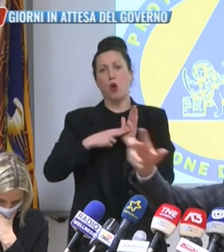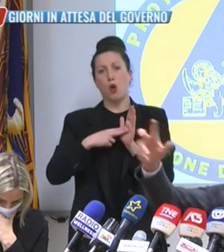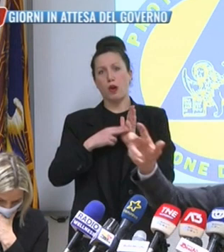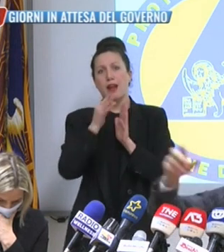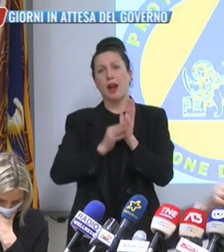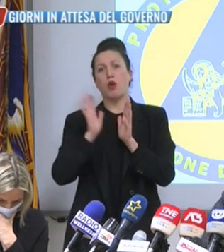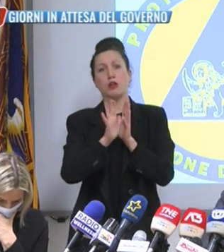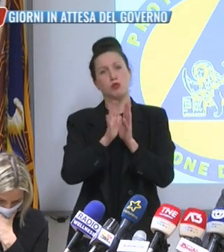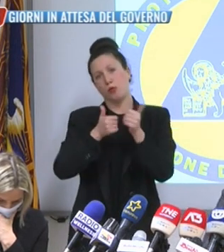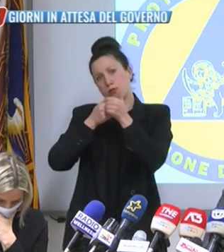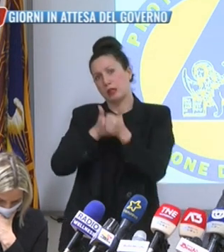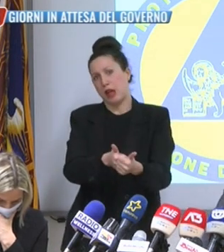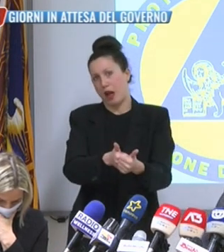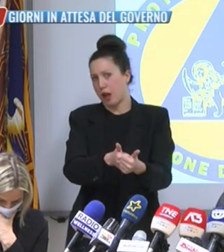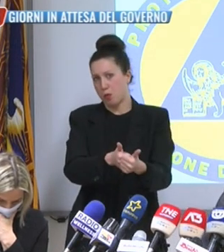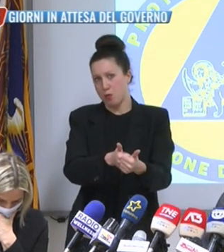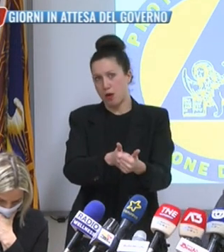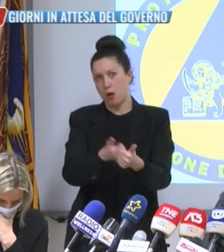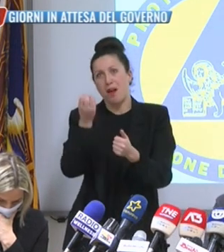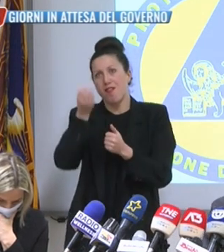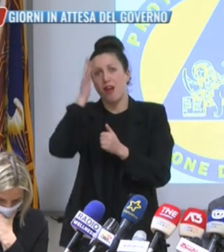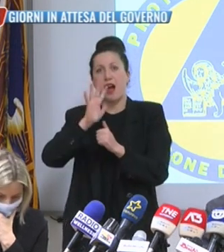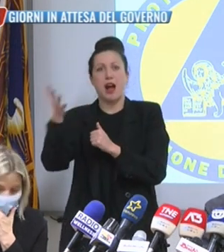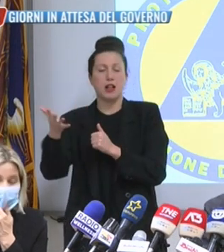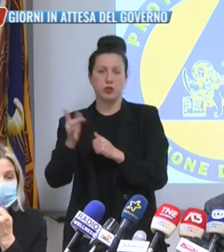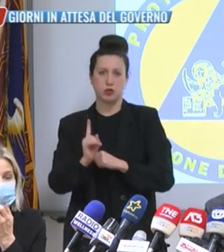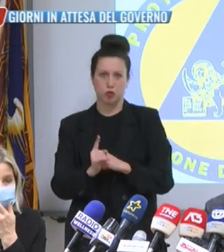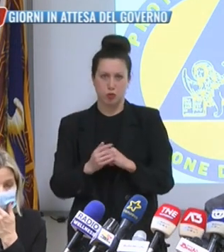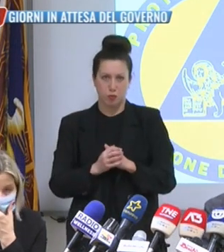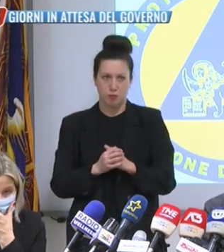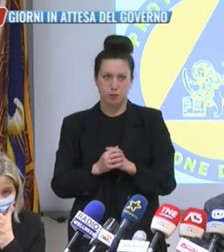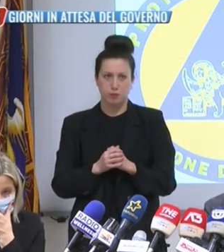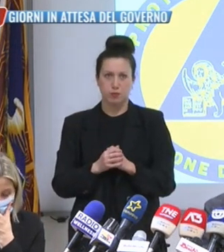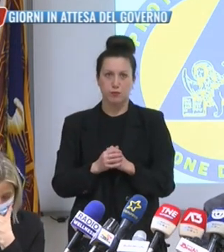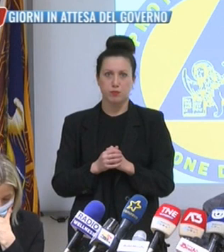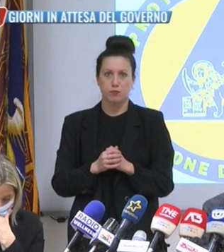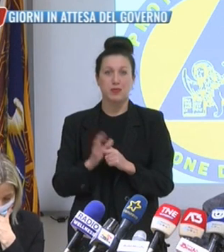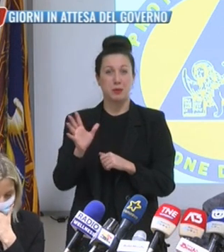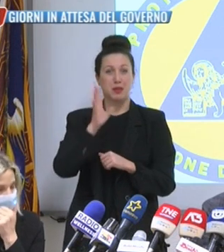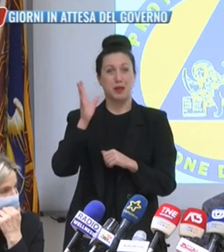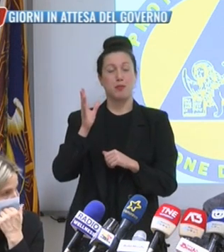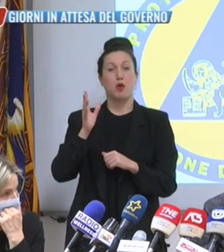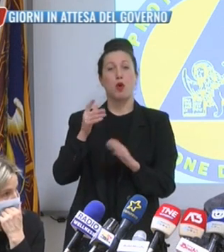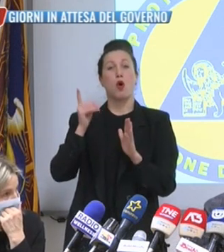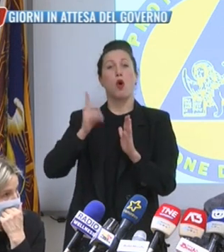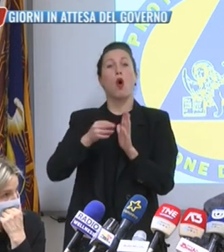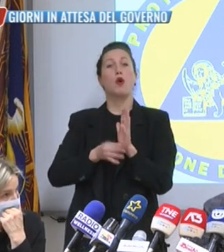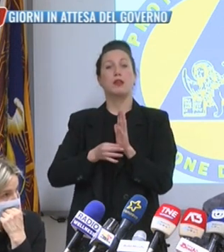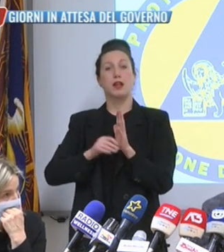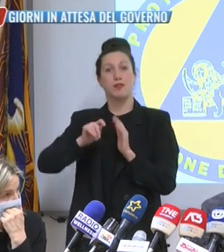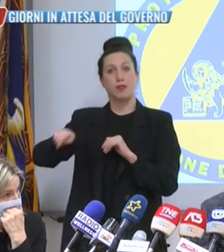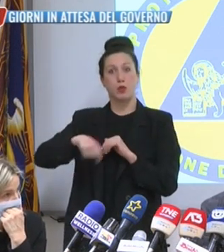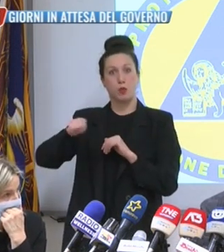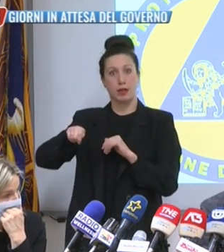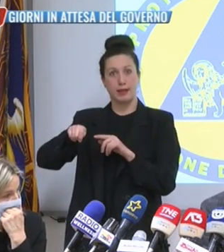roba, un'emergenza, ma non lo puoi fare di default. Considerate che ad esempio l'ordinanza che ha fatto il Friuli non siamo stati noi quella volta a